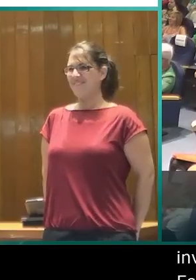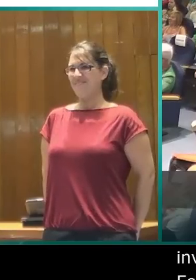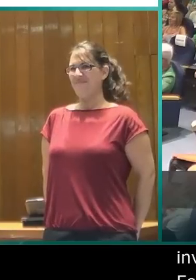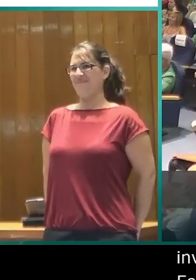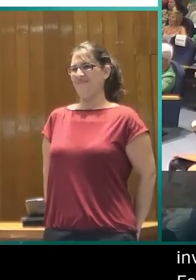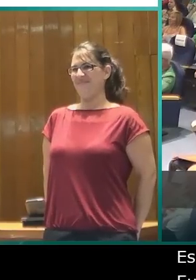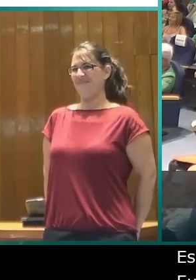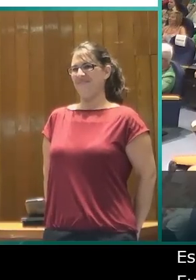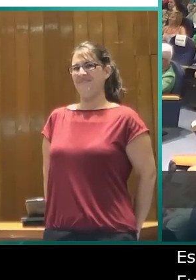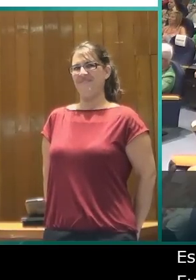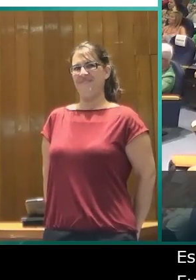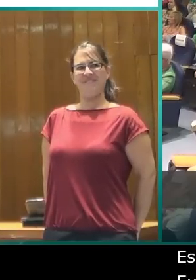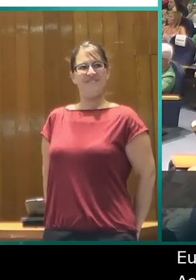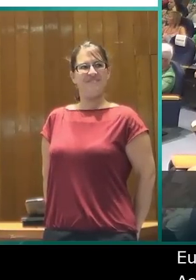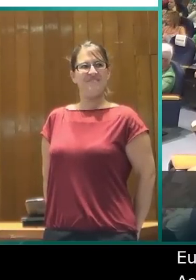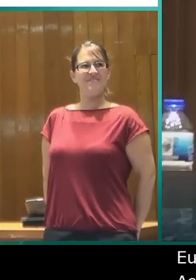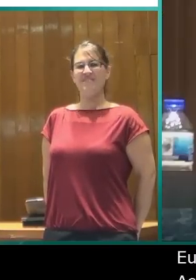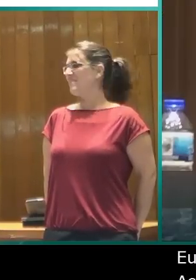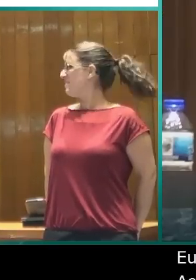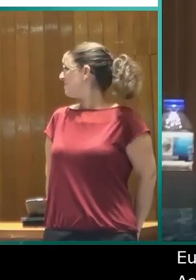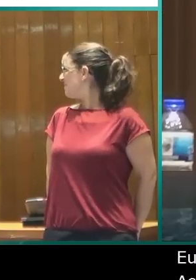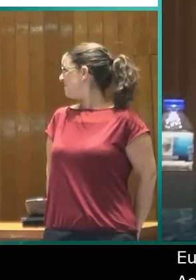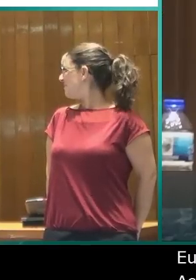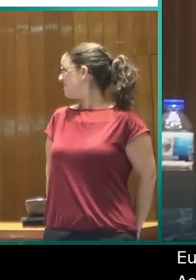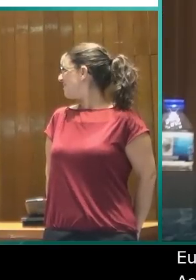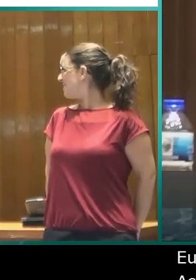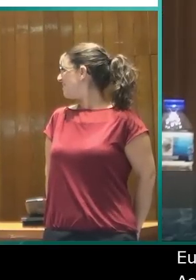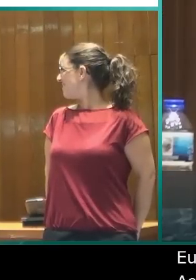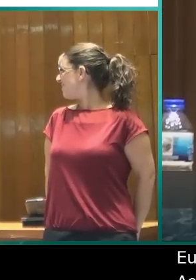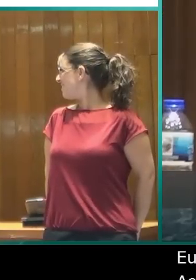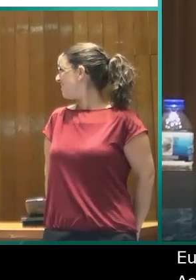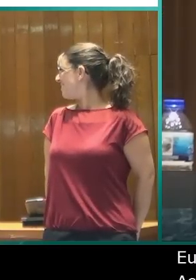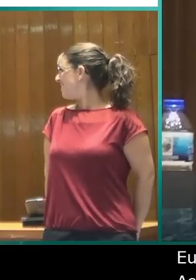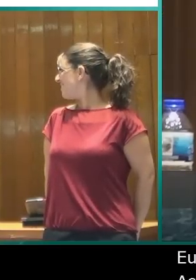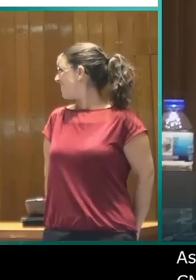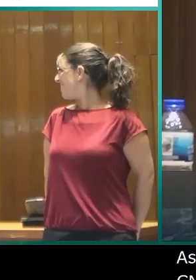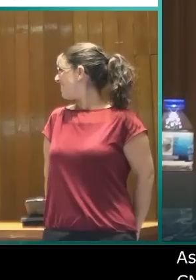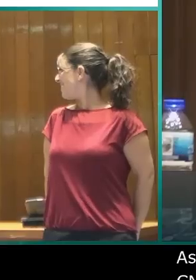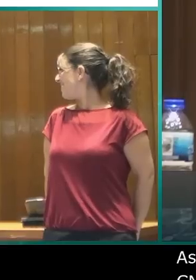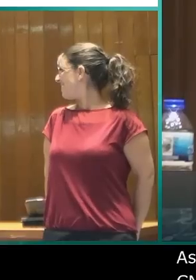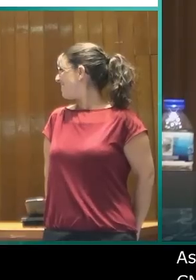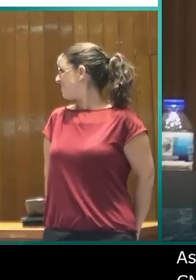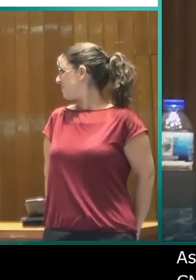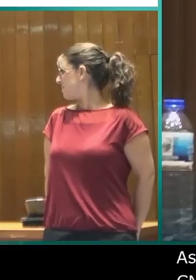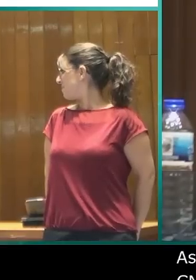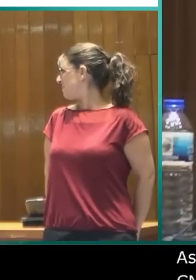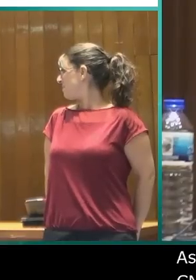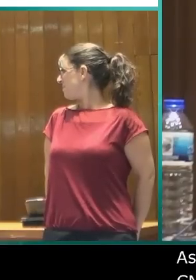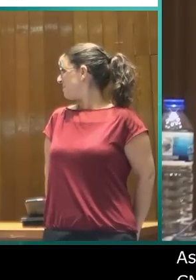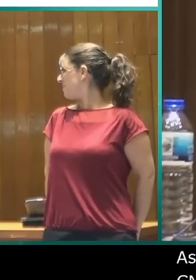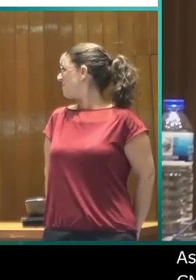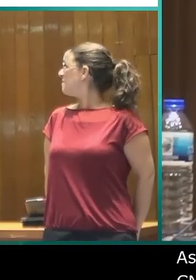y a todas las personas sordas por la Semana Internacional de las Personas Sordas,